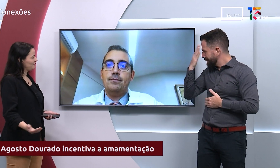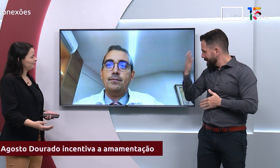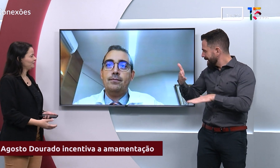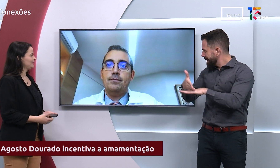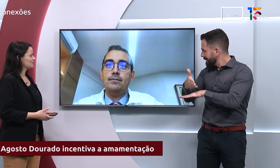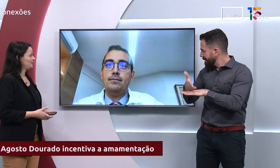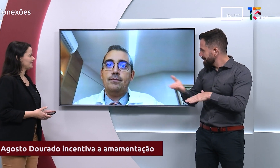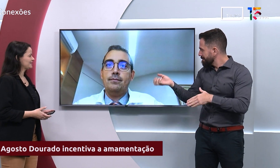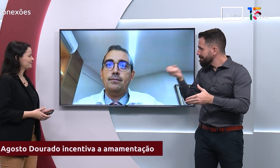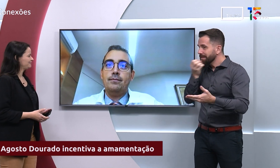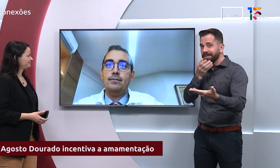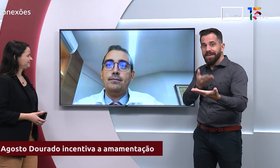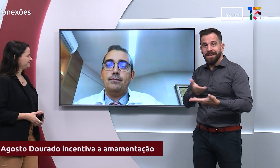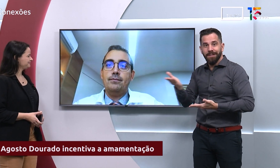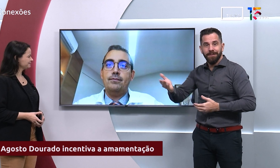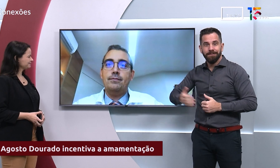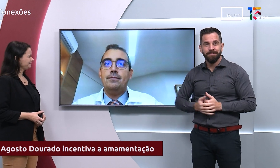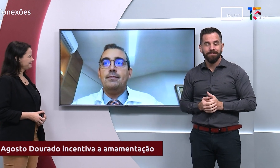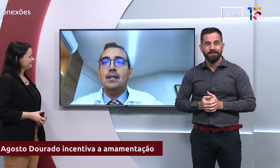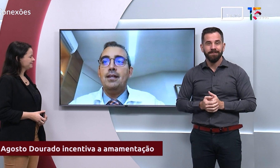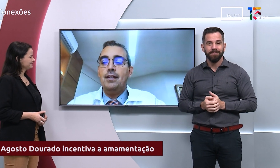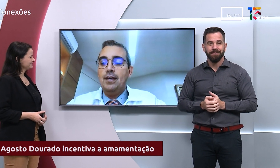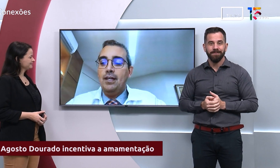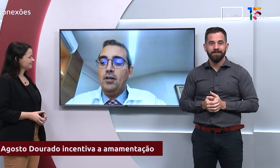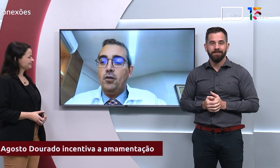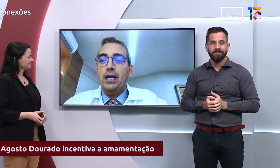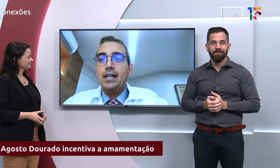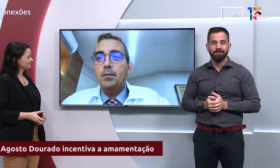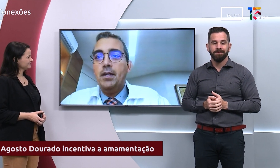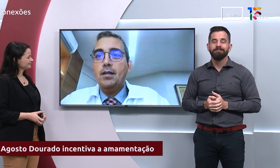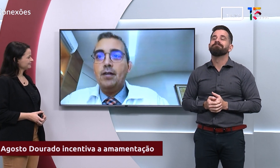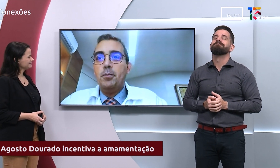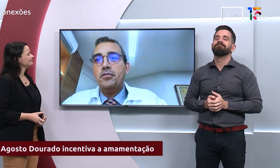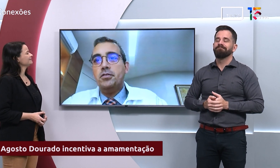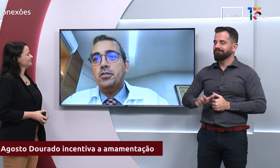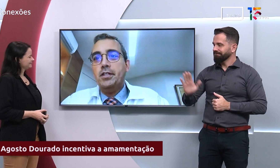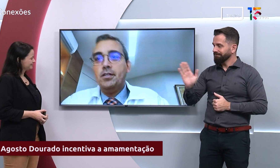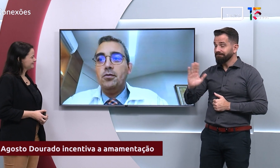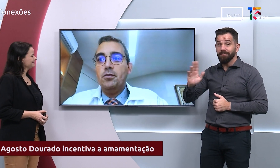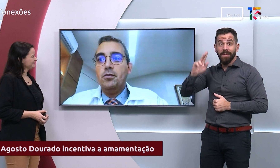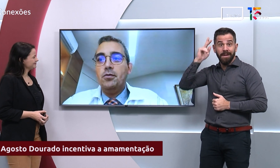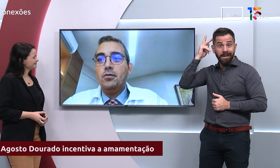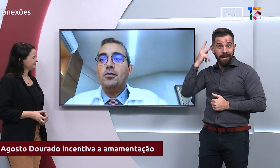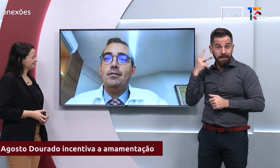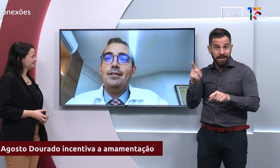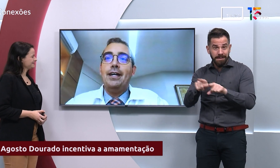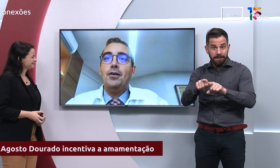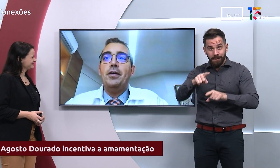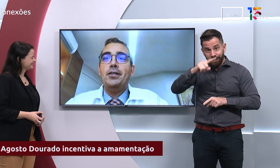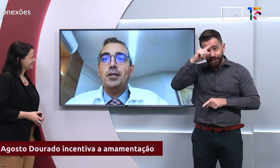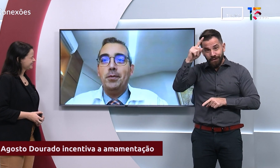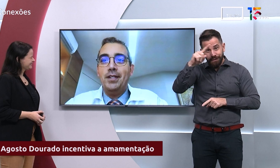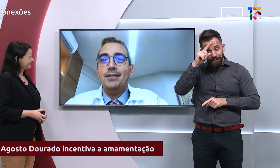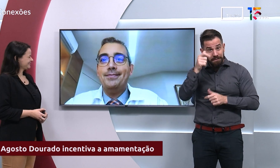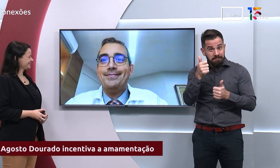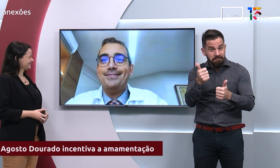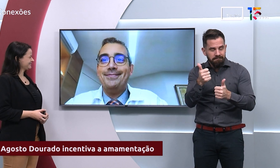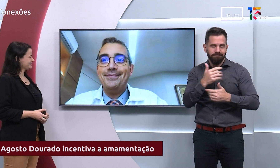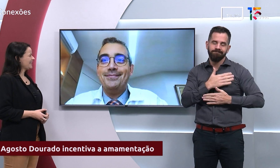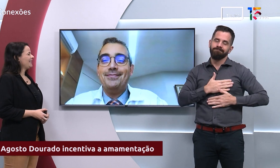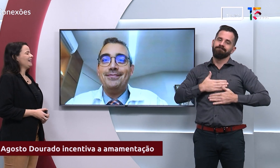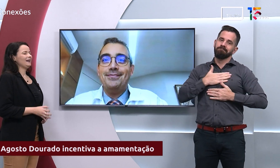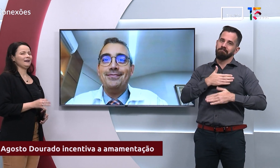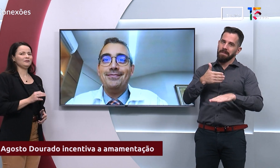Seja bem-vindo ao Conexões. Olá, Camila. Olá, professor Diego. Como vão? A honra é toda